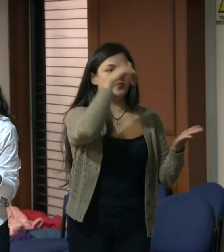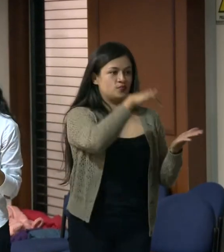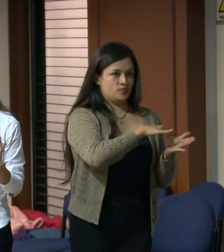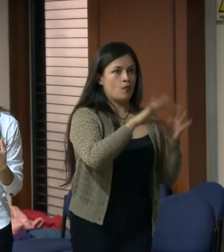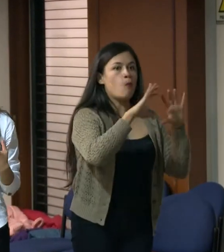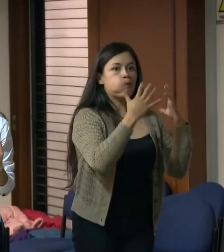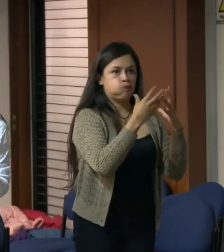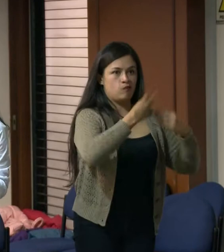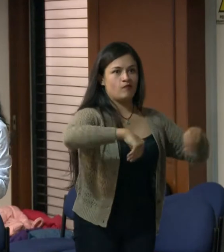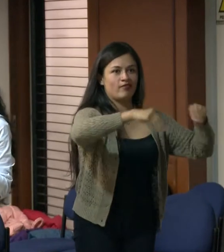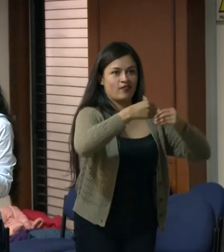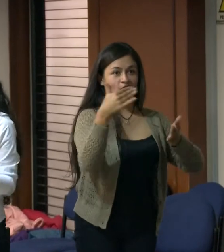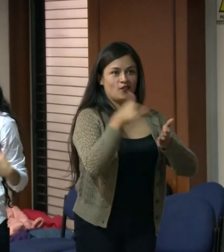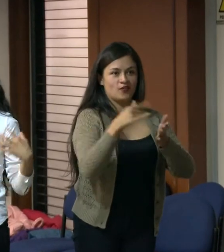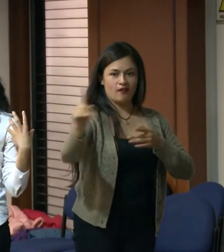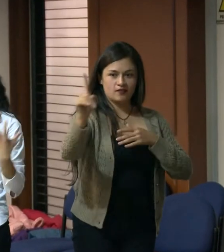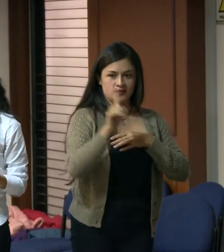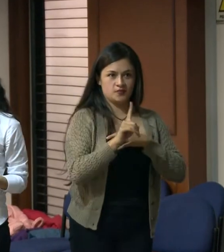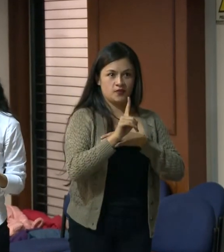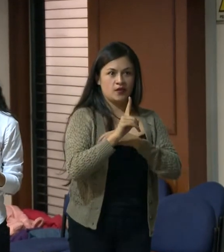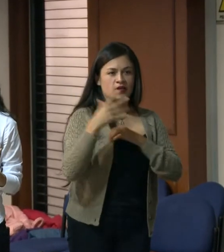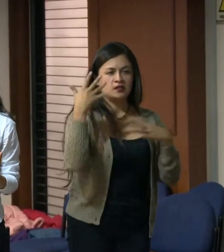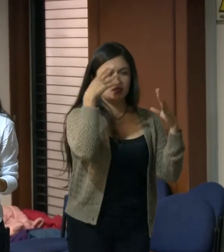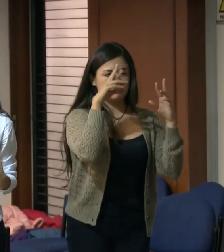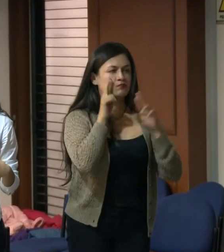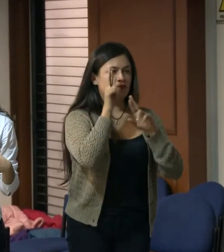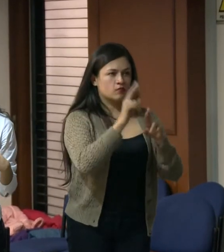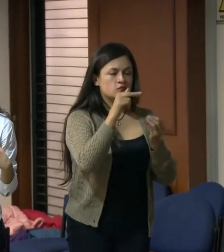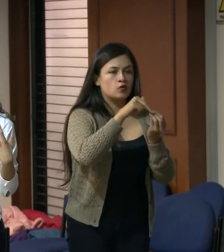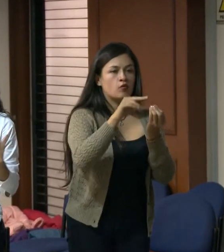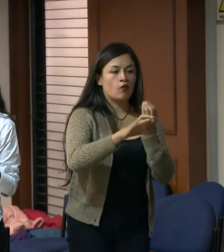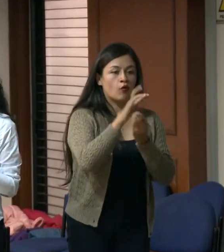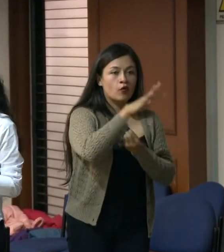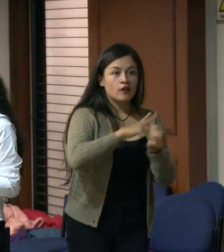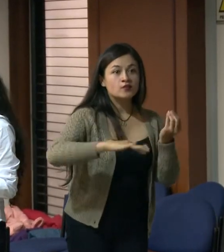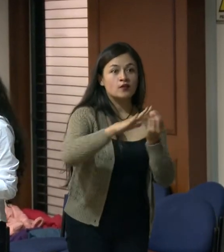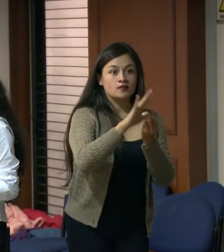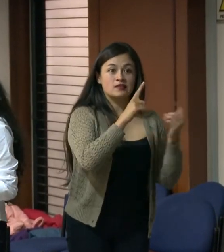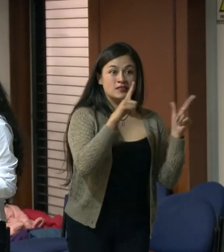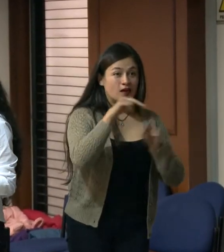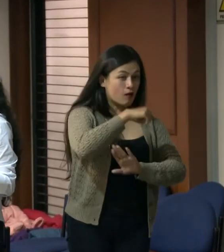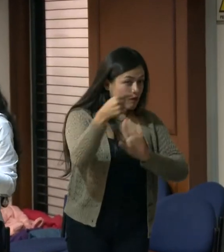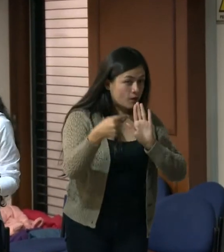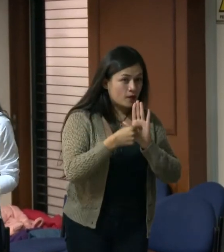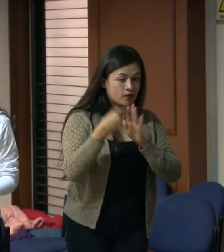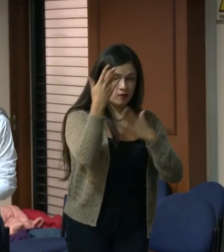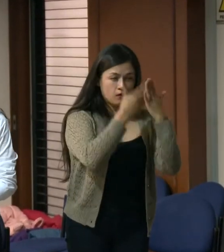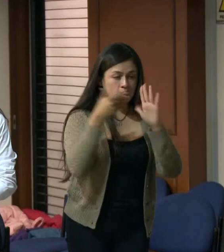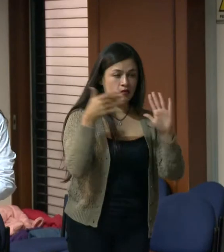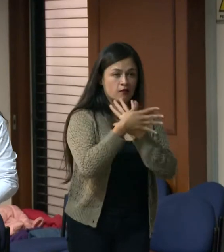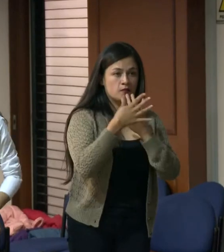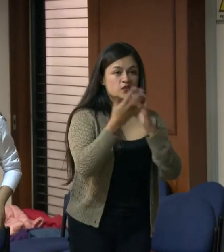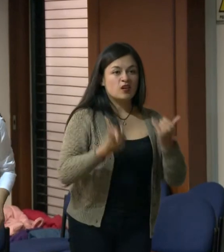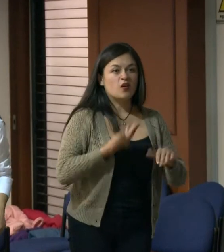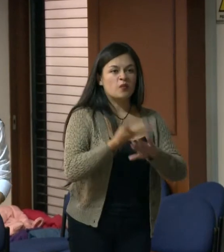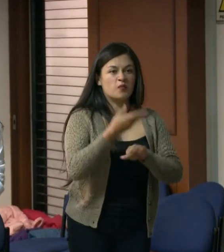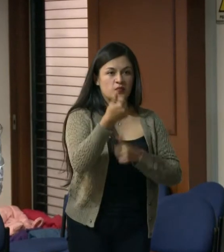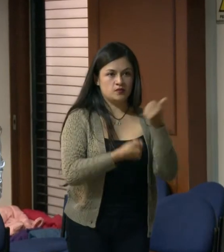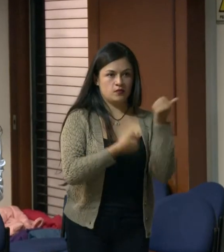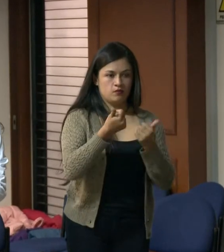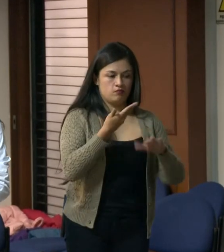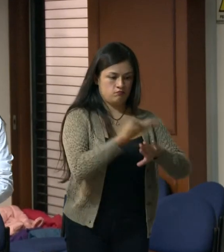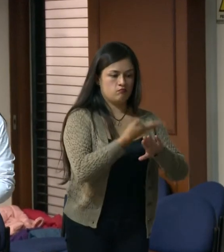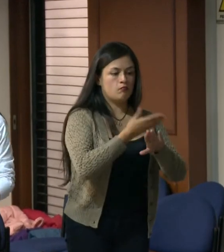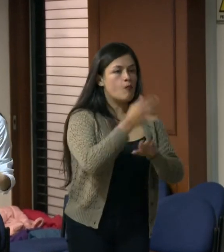teniendo en cuenta la problemática identificada, hecha la contextualización, analizada toda esa información, se propone, se diseña una